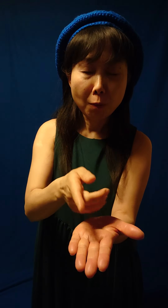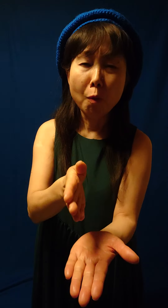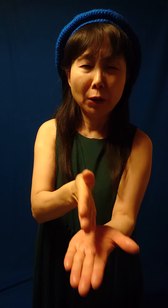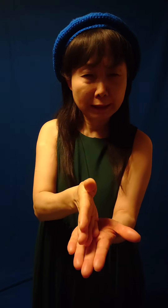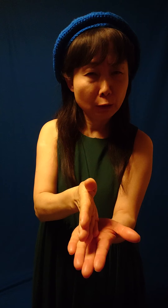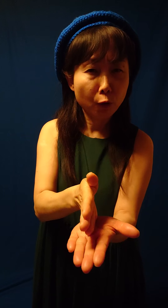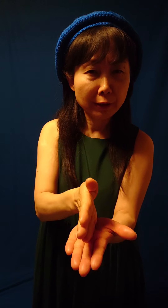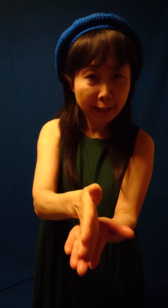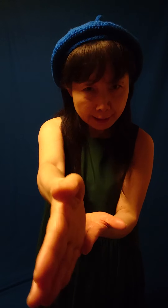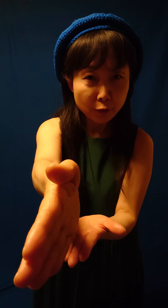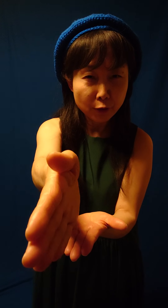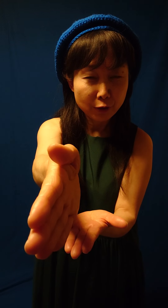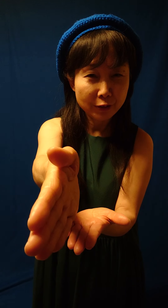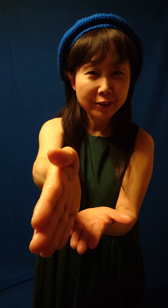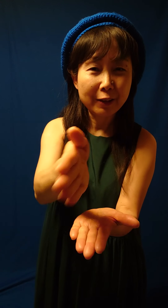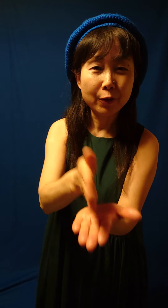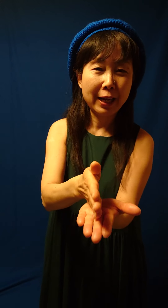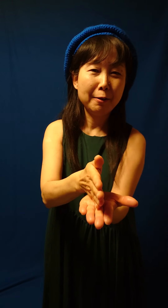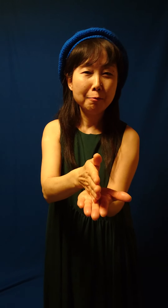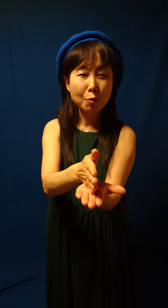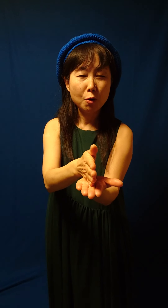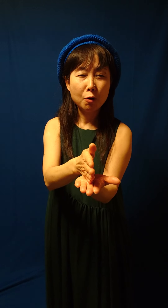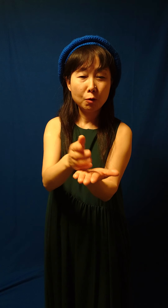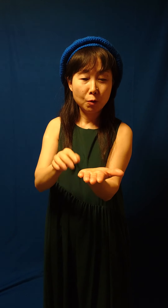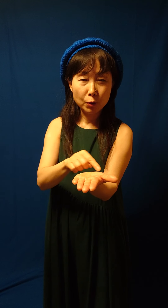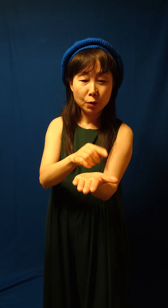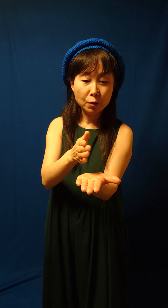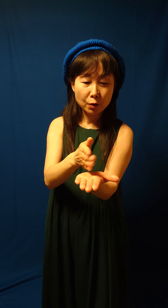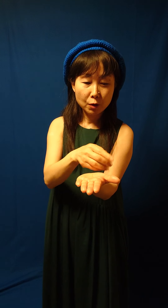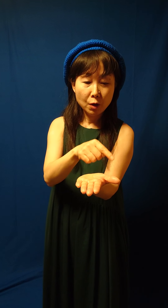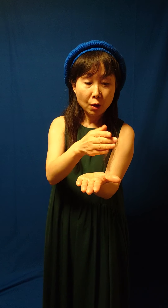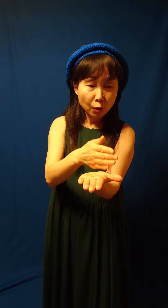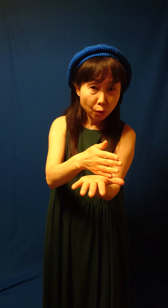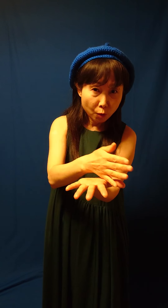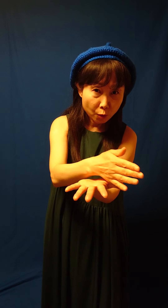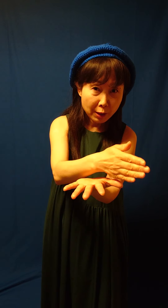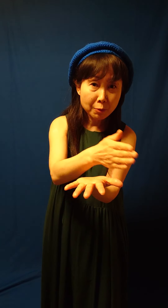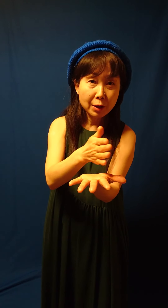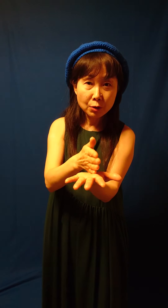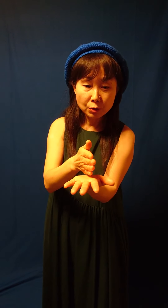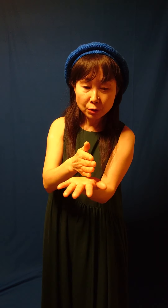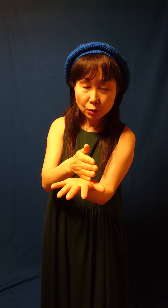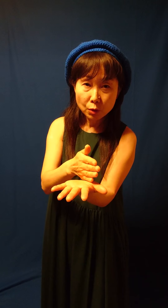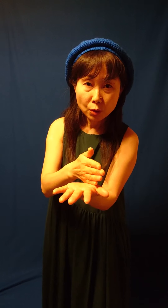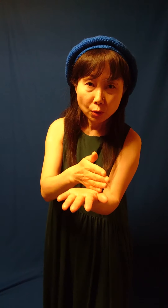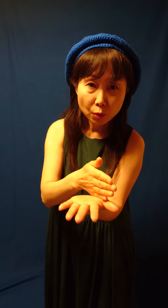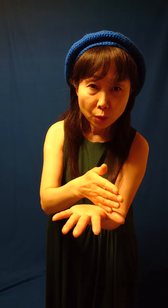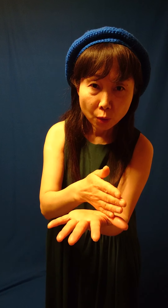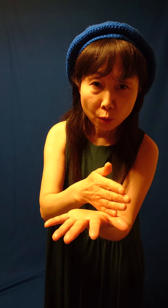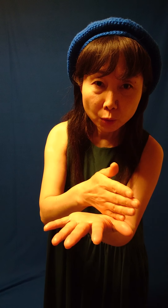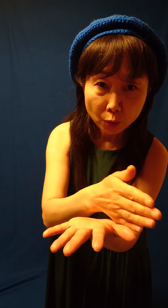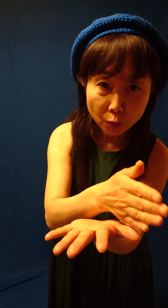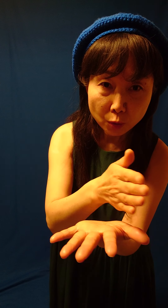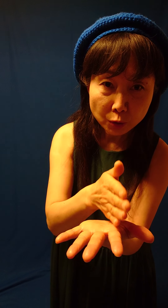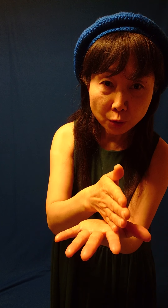もう私はここだけなのよっていうときはこれ、もうこのここでもある、このコース、